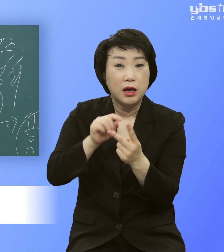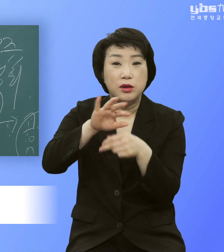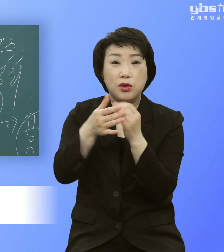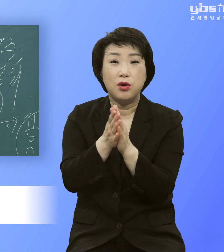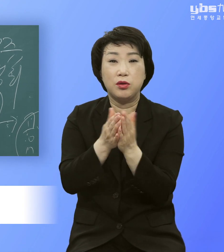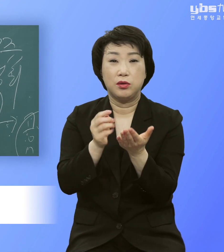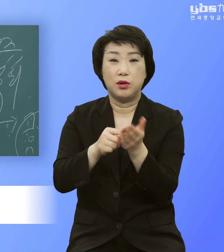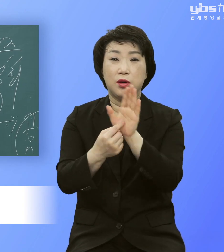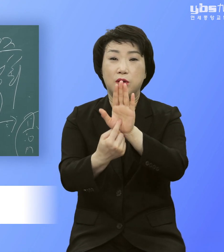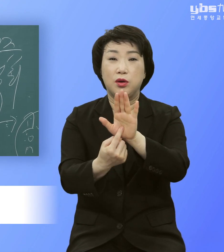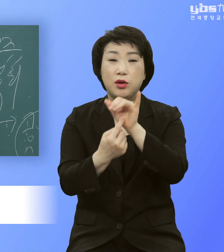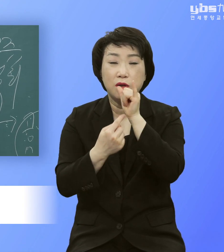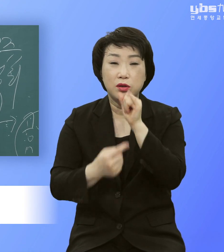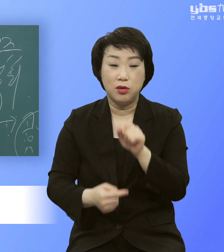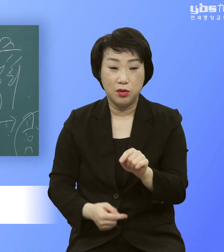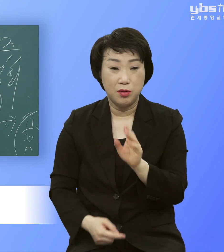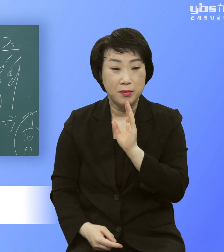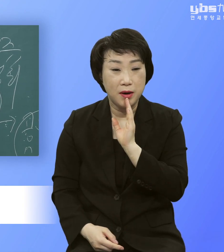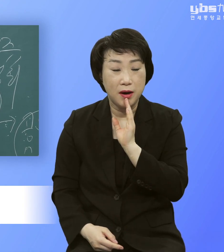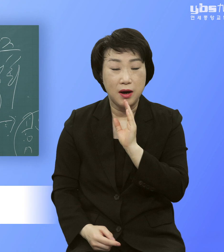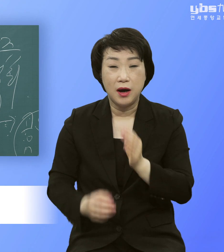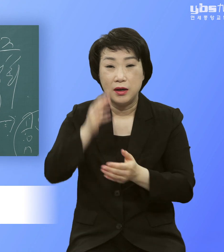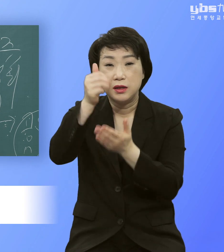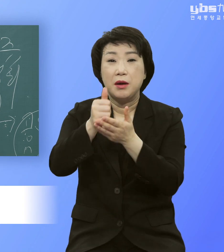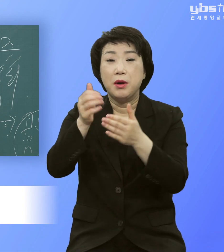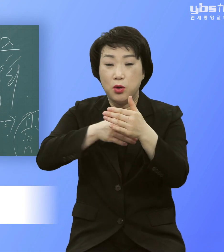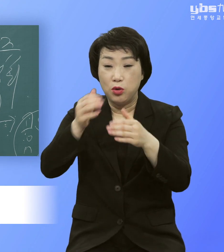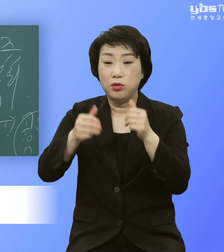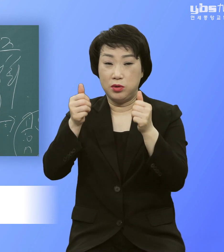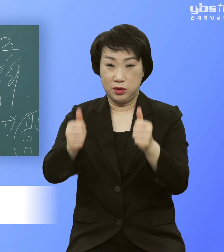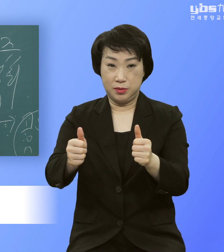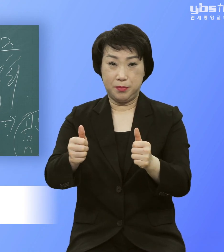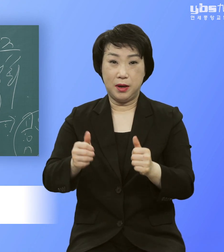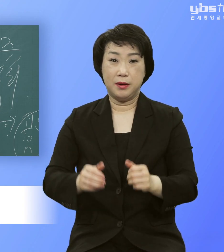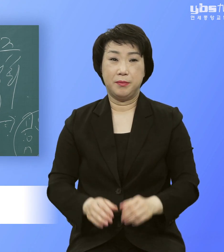성경의 역사고 하나님의 공의로운